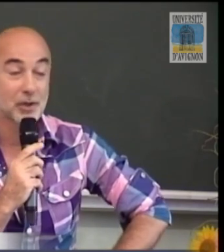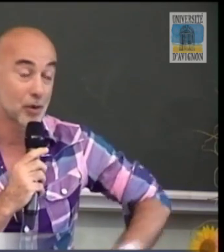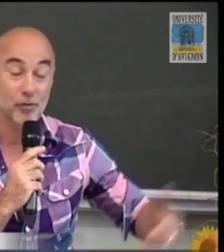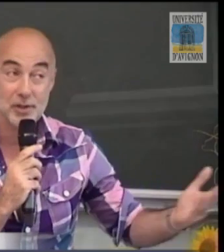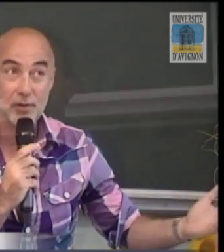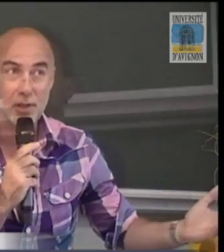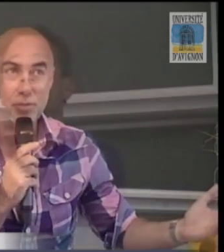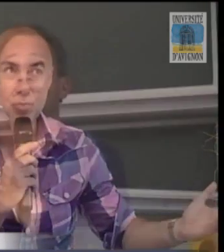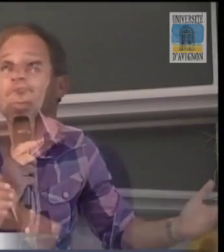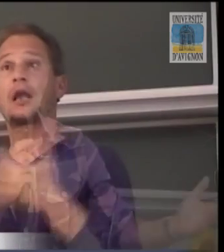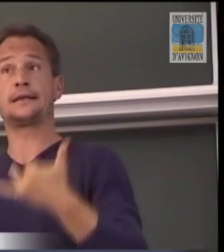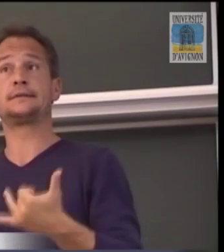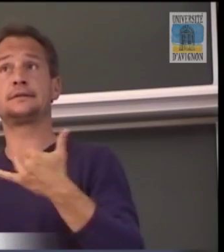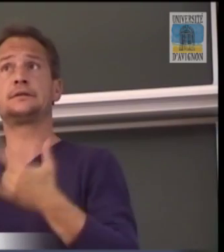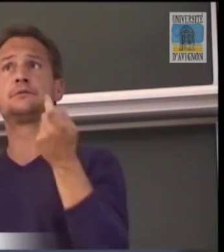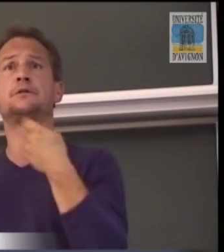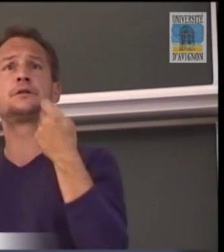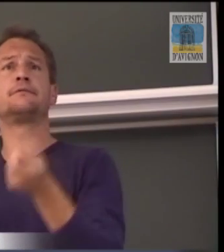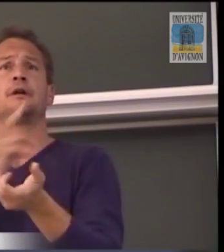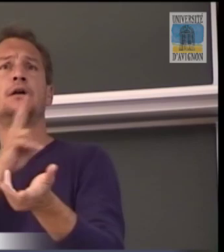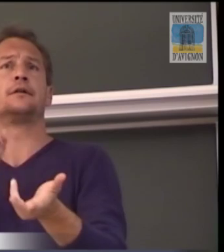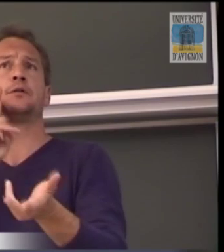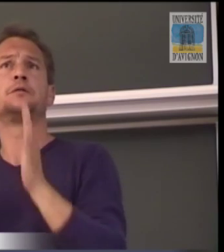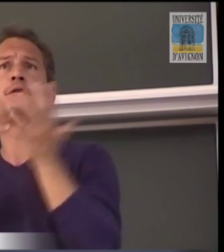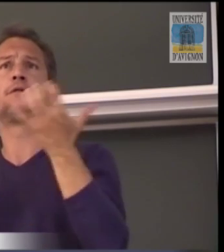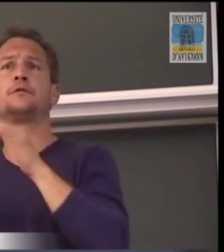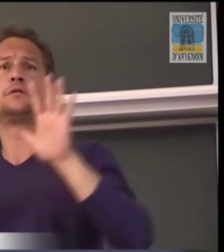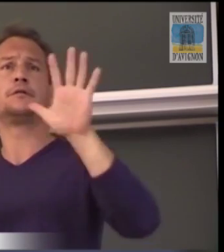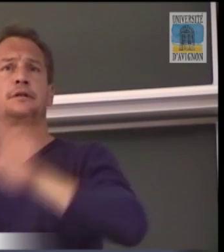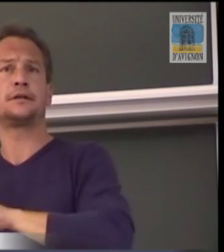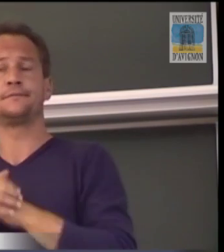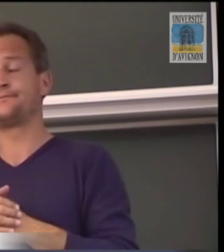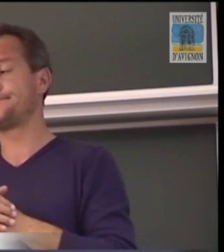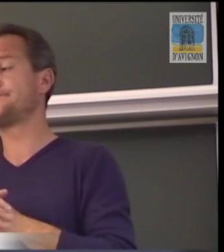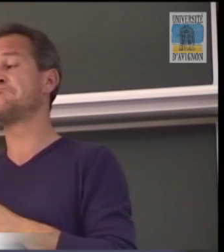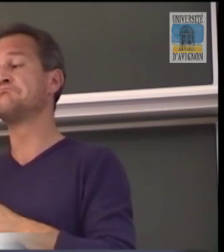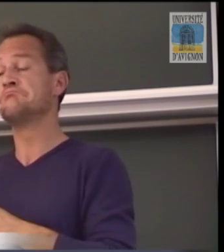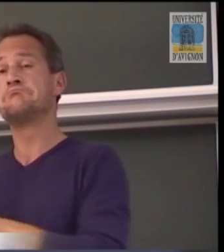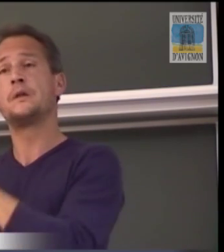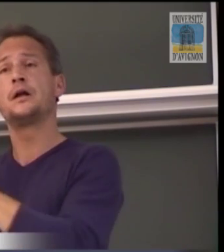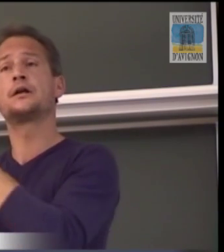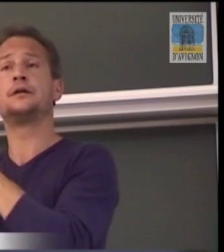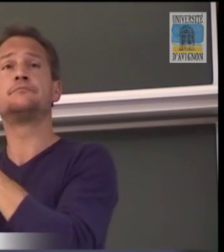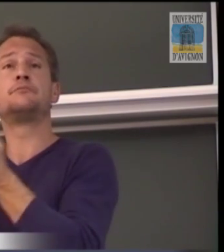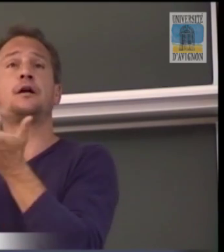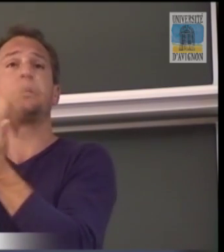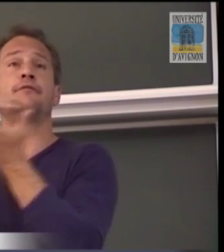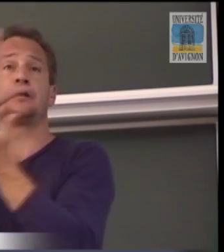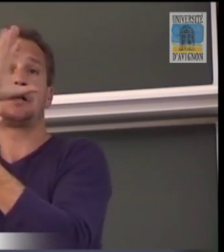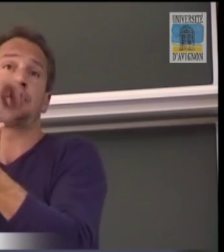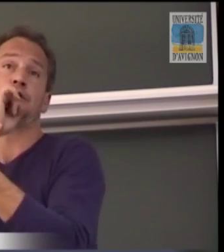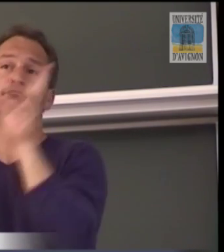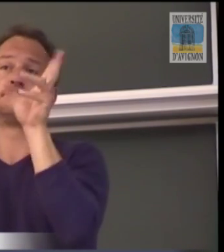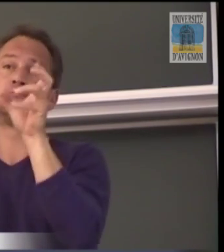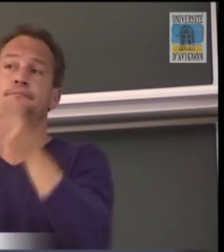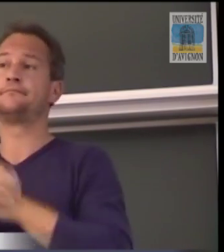France, d'ailleurs au Festival d'Avignon en 95 je crois, la valse du hasard. Et j'étais à milieu de